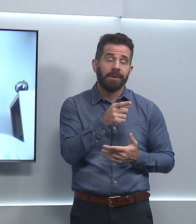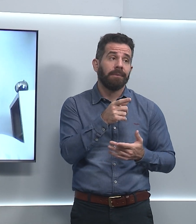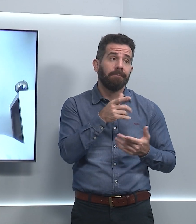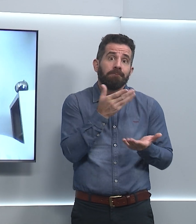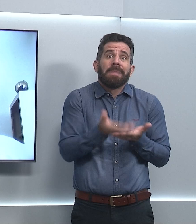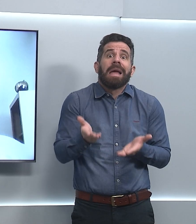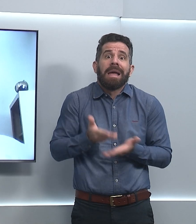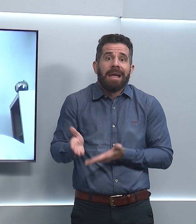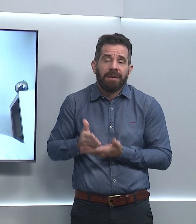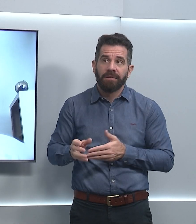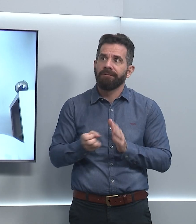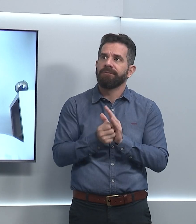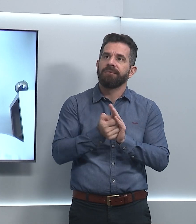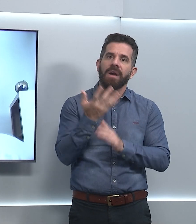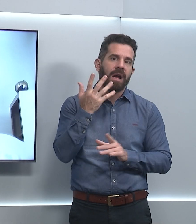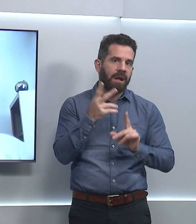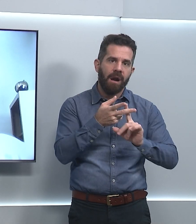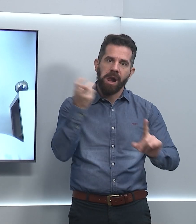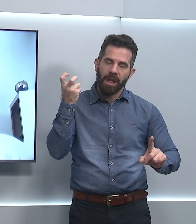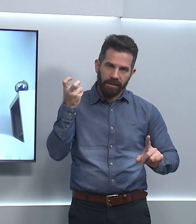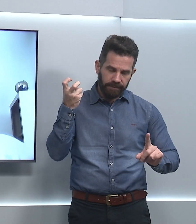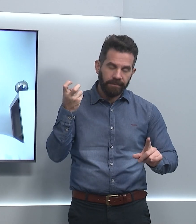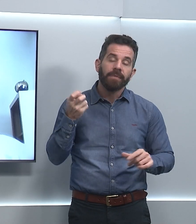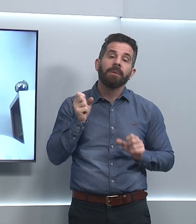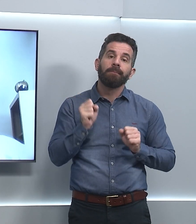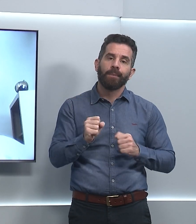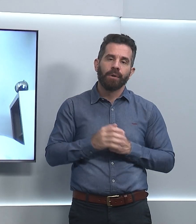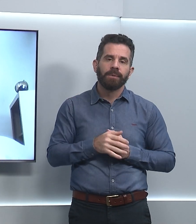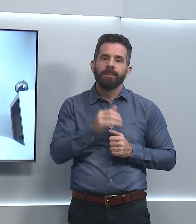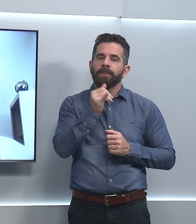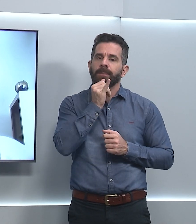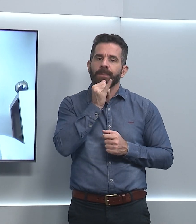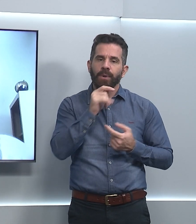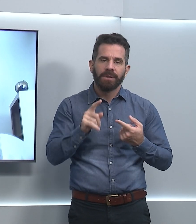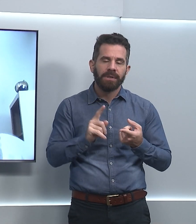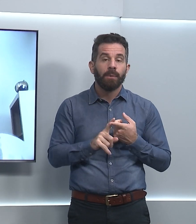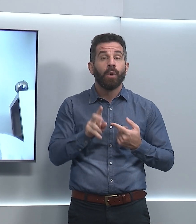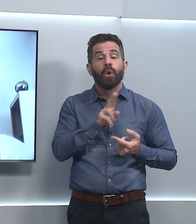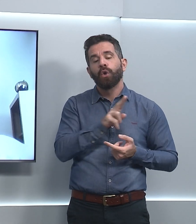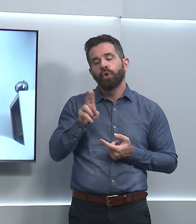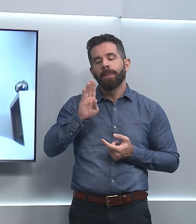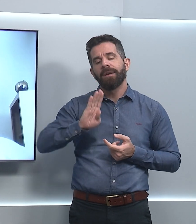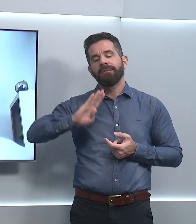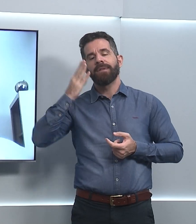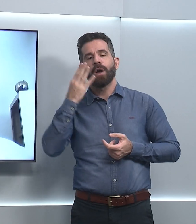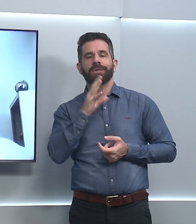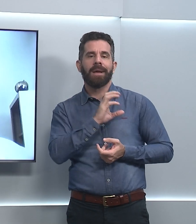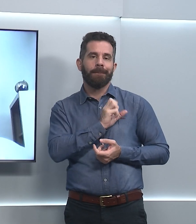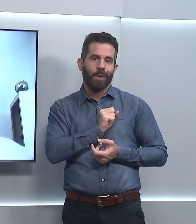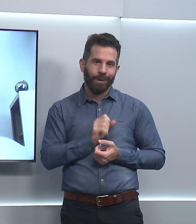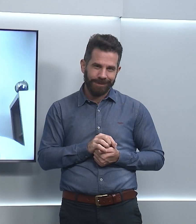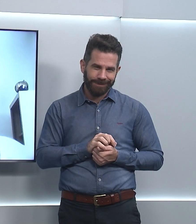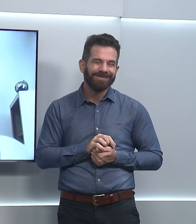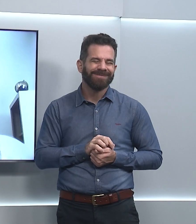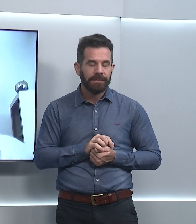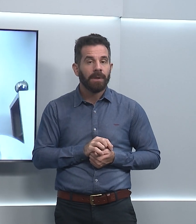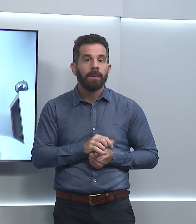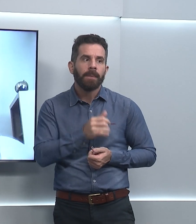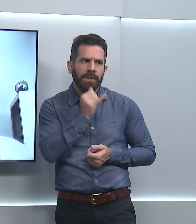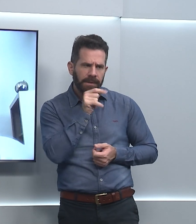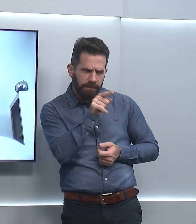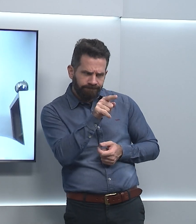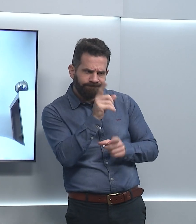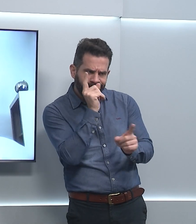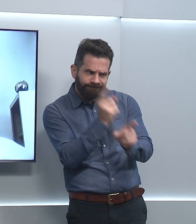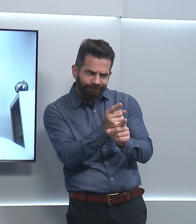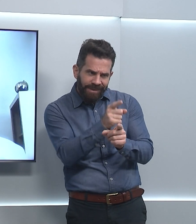muitos. Aí eu posso citar o golpe do falso amor. Uma pessoa ali identifica aquele idoso por uma